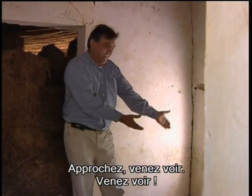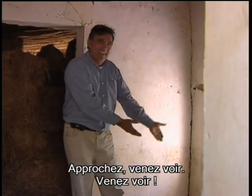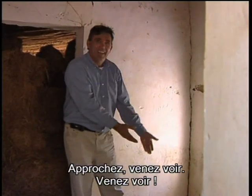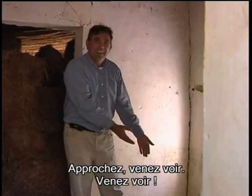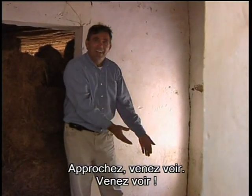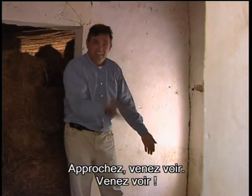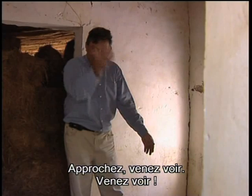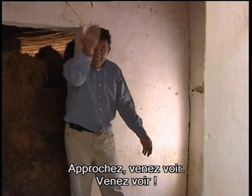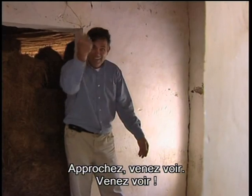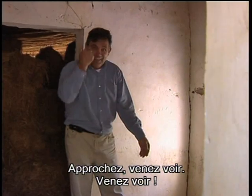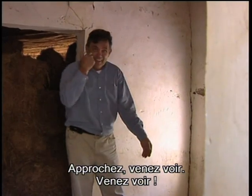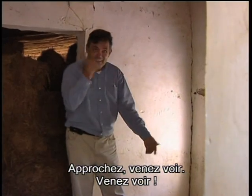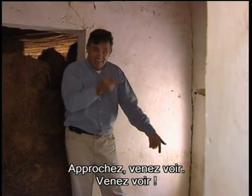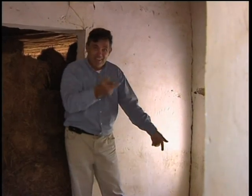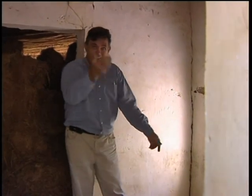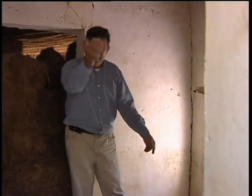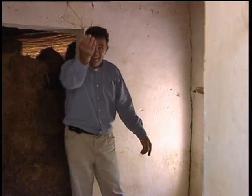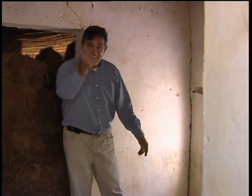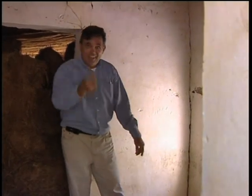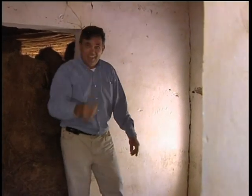Approchez, venez voir. Venez voir.